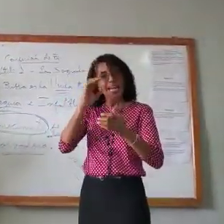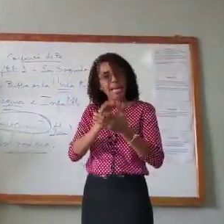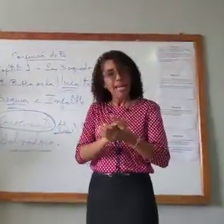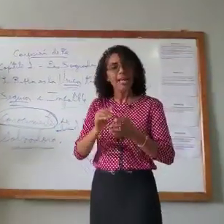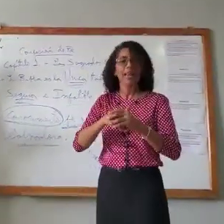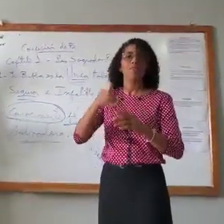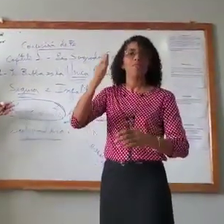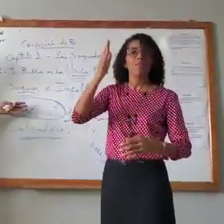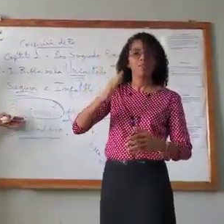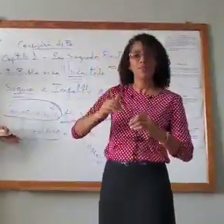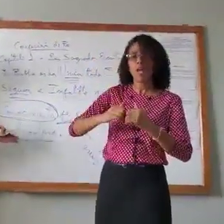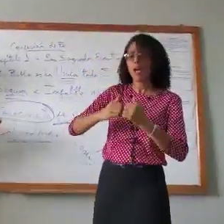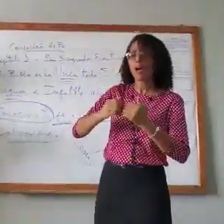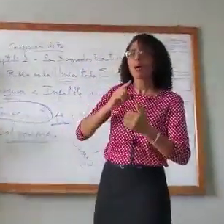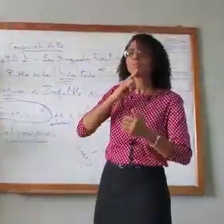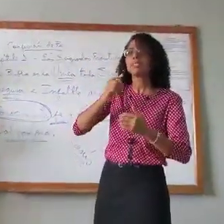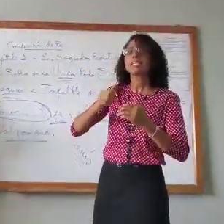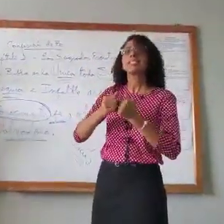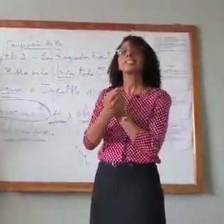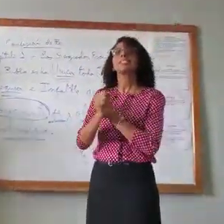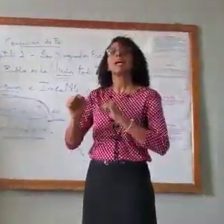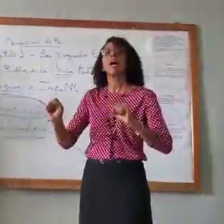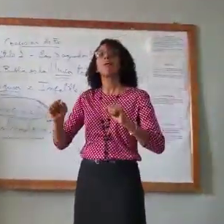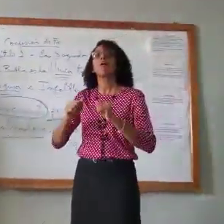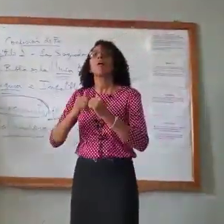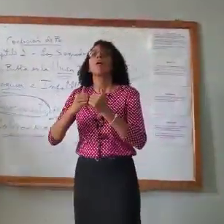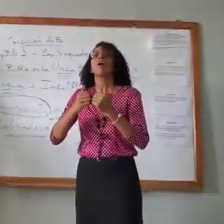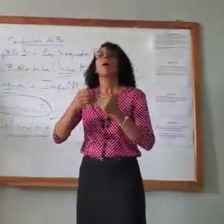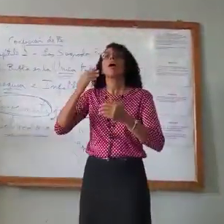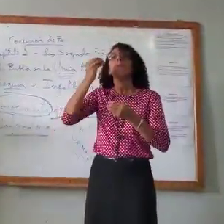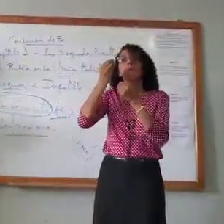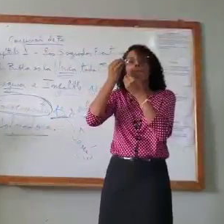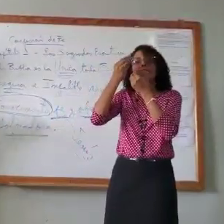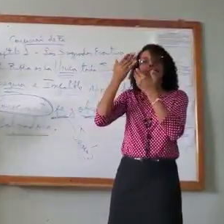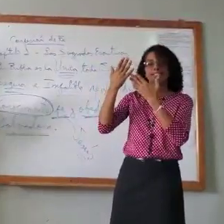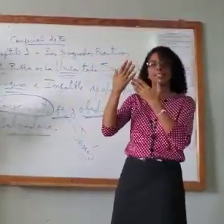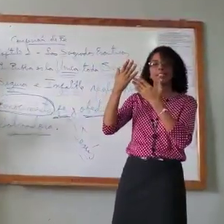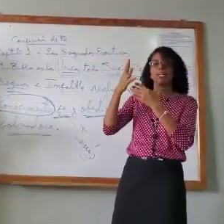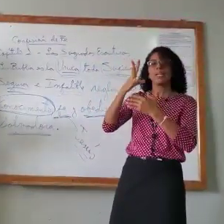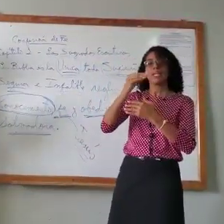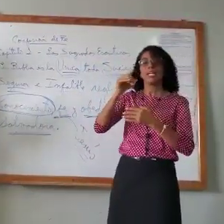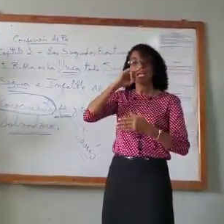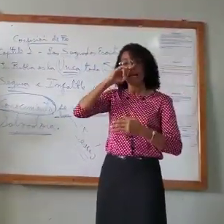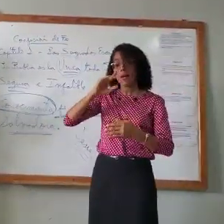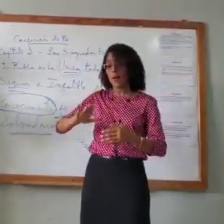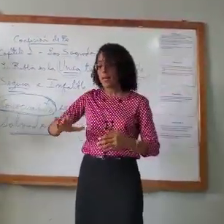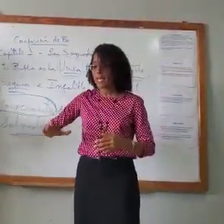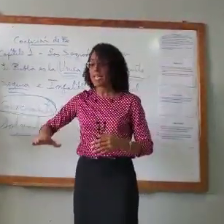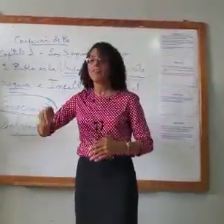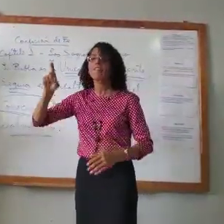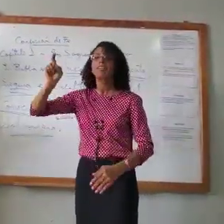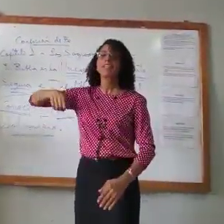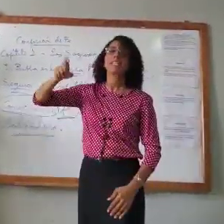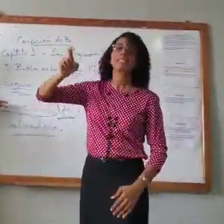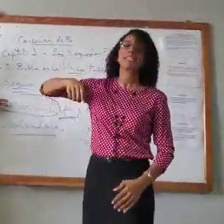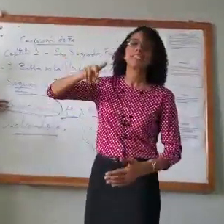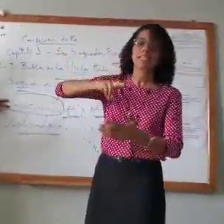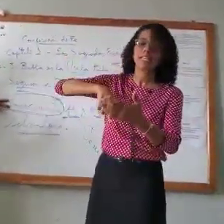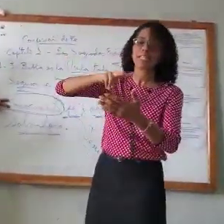cómo ser salvos, cómo obedecer, y sus niños necesitan leer la Biblia,